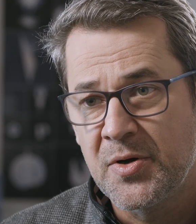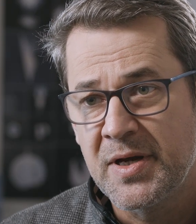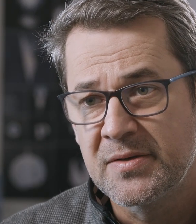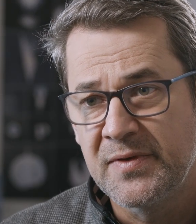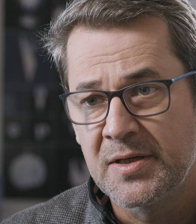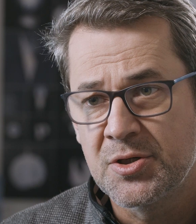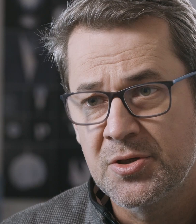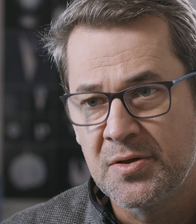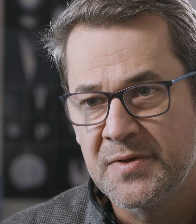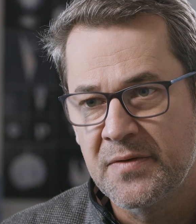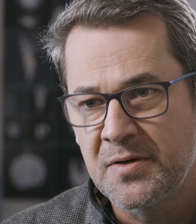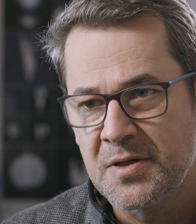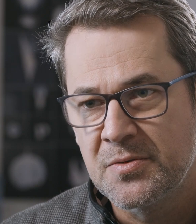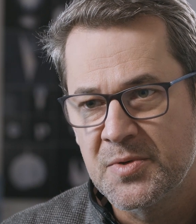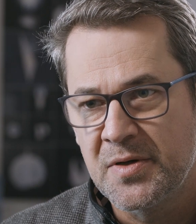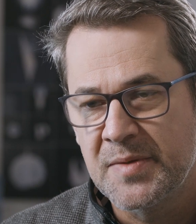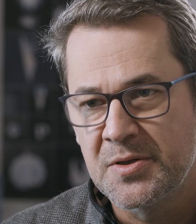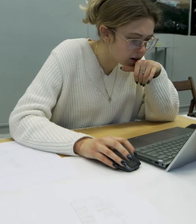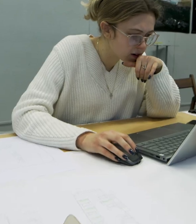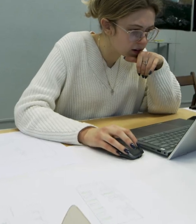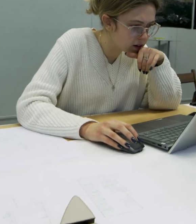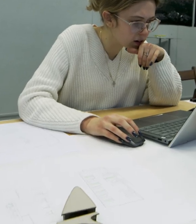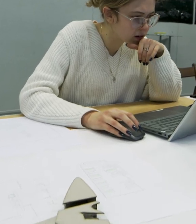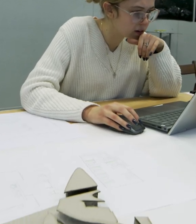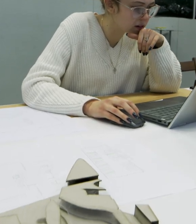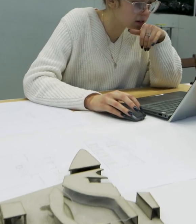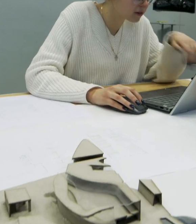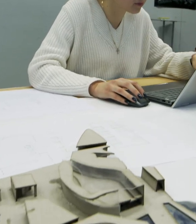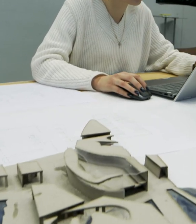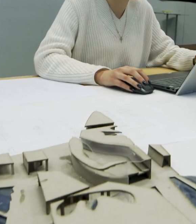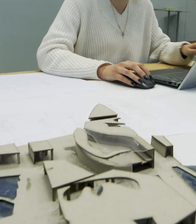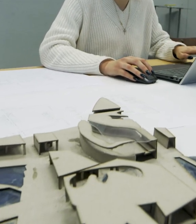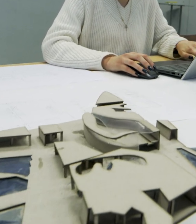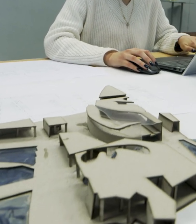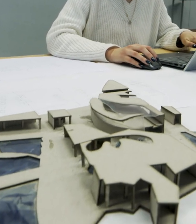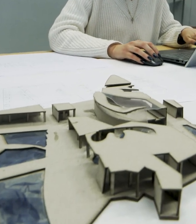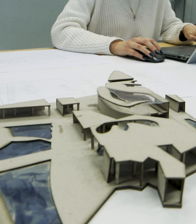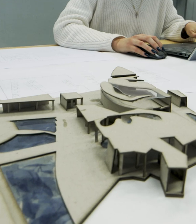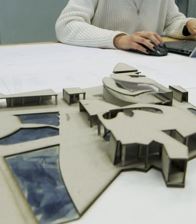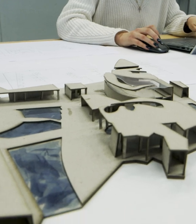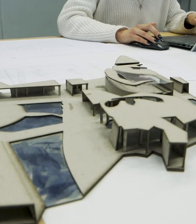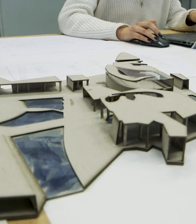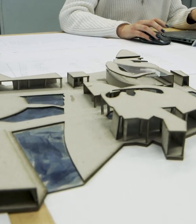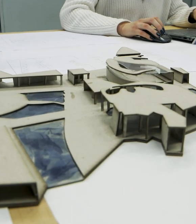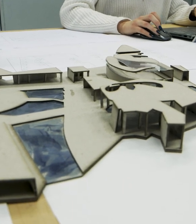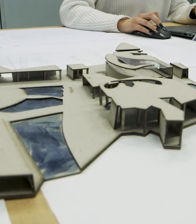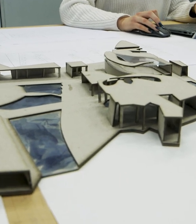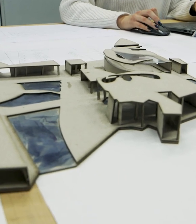projekt wnętrz Środowiskowego Centrum Zdrowia Psychicznego dla Dzieci i Młodzieży przy Szpitalu Babińskiego. Zastosowały okładziny,